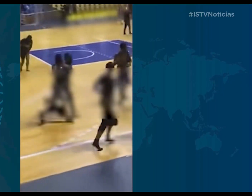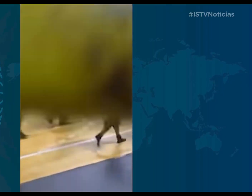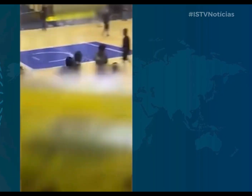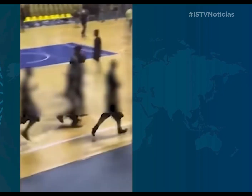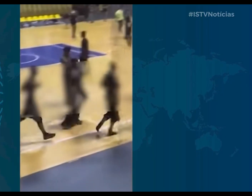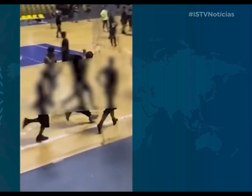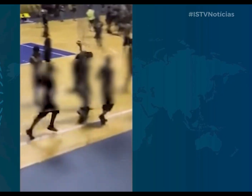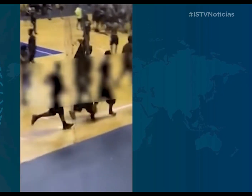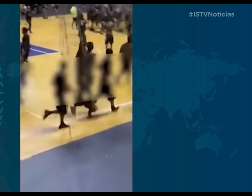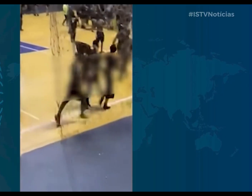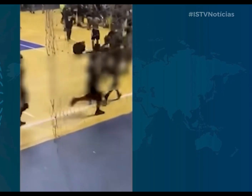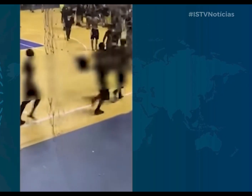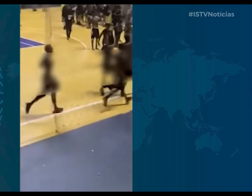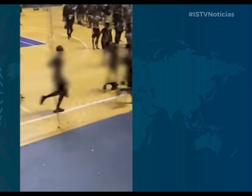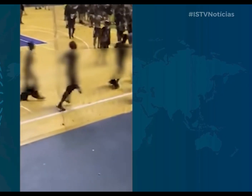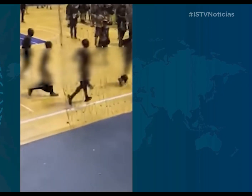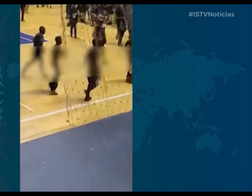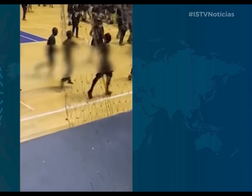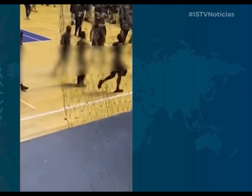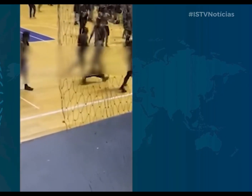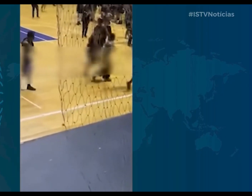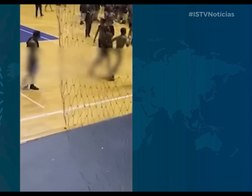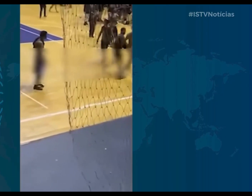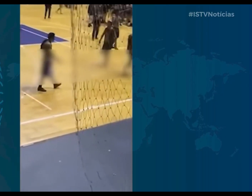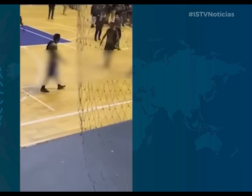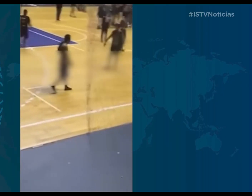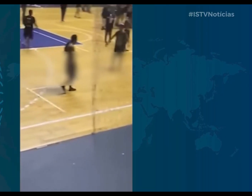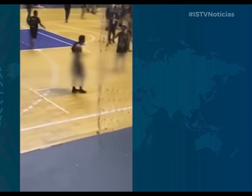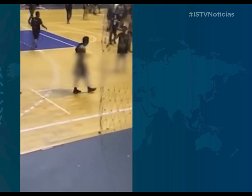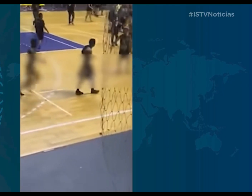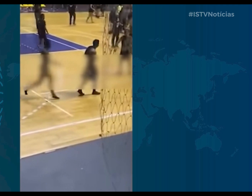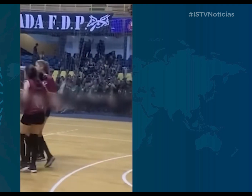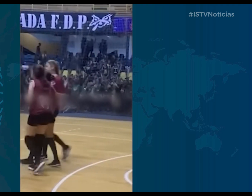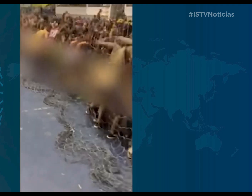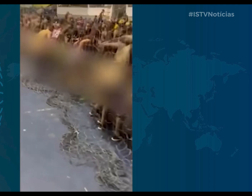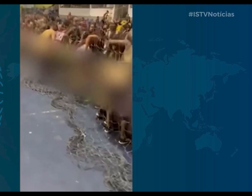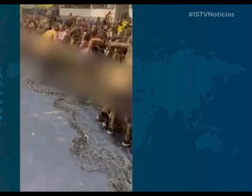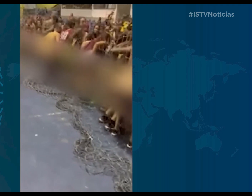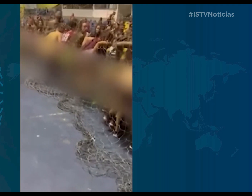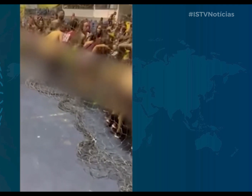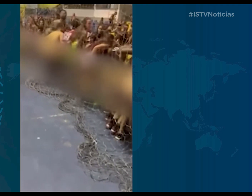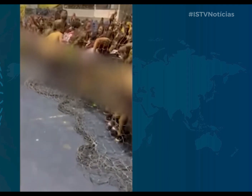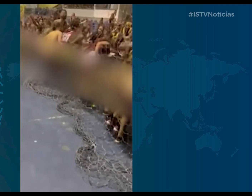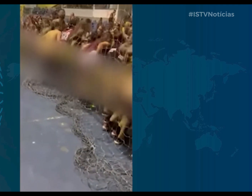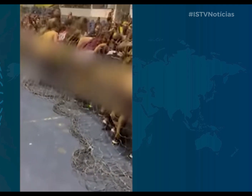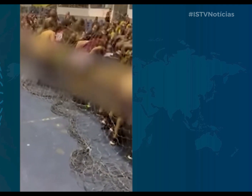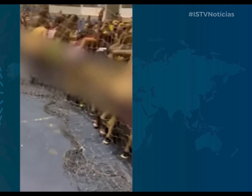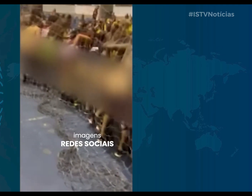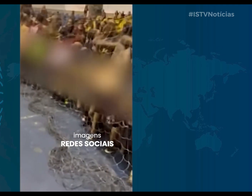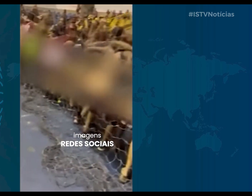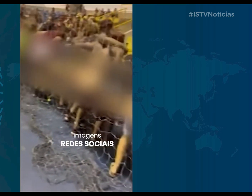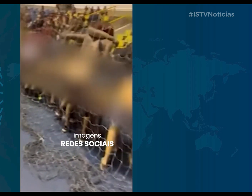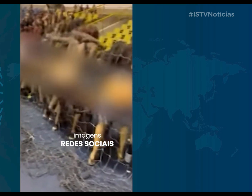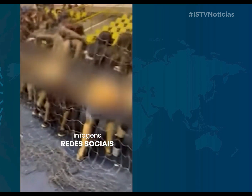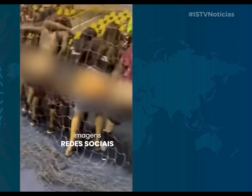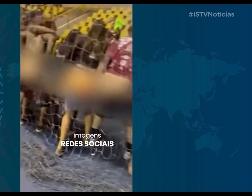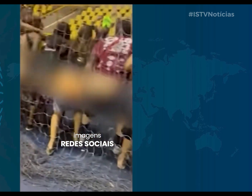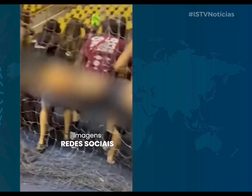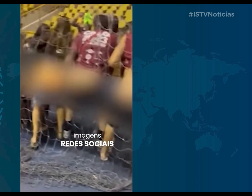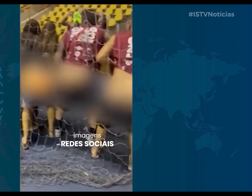lá. Os alunos de medicina que foram expulsos da Universidade de Santo Amaro, a Unisa,